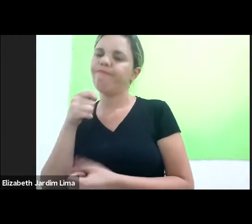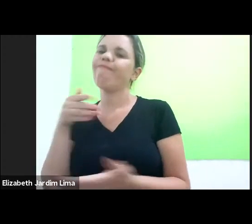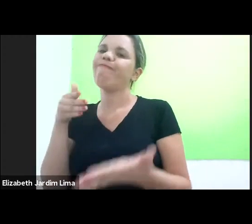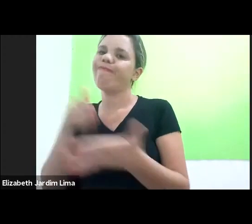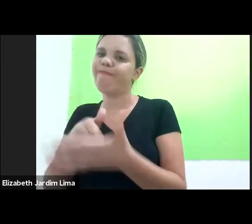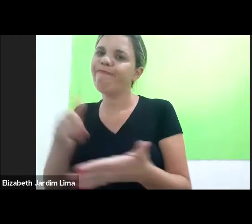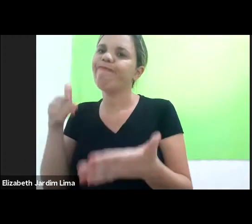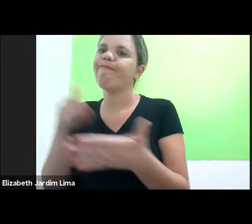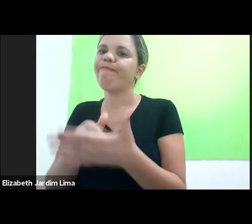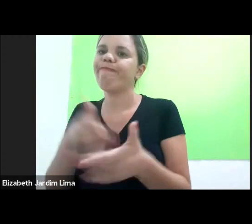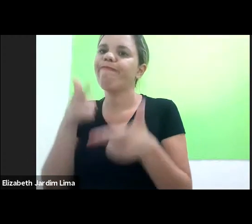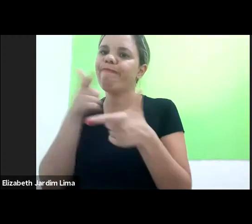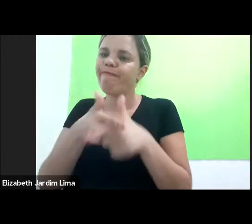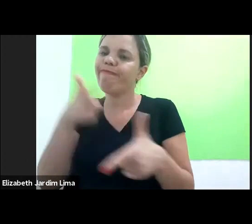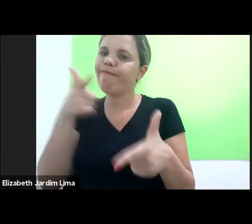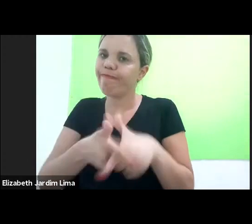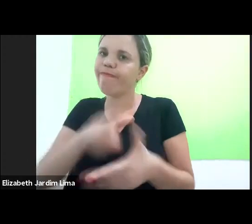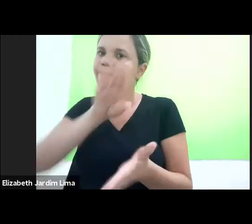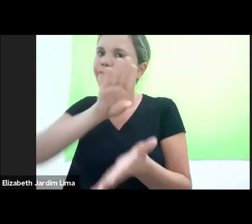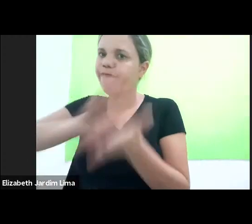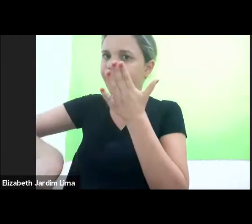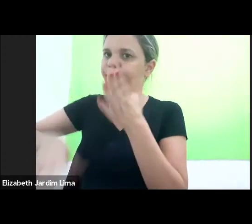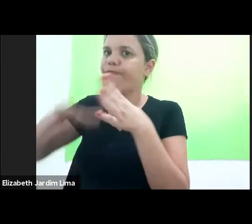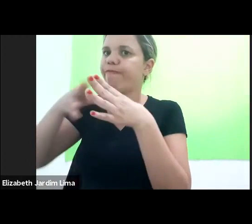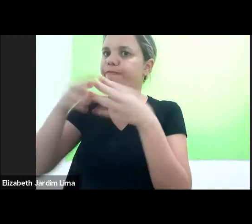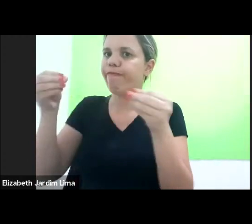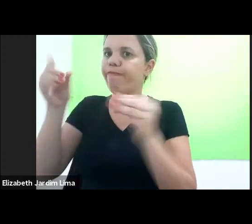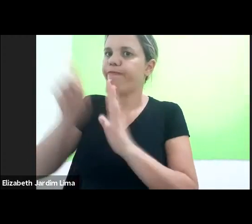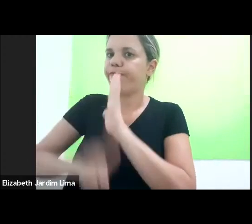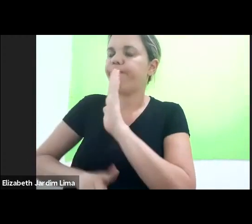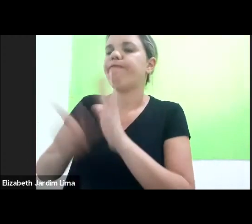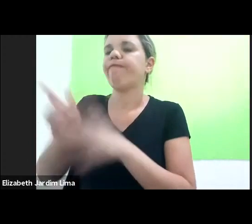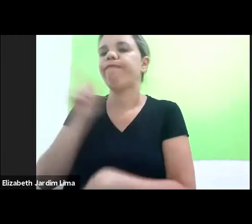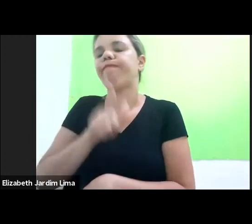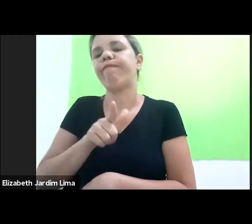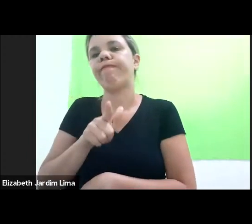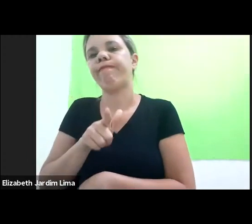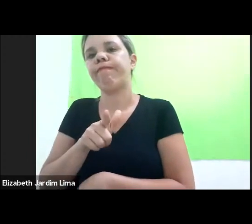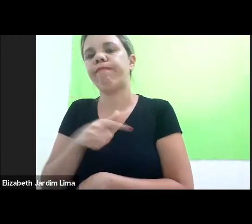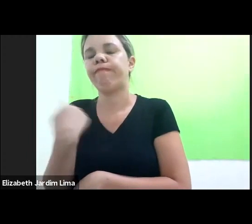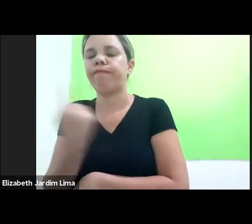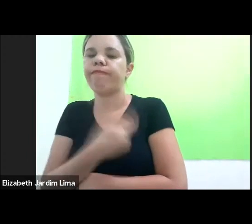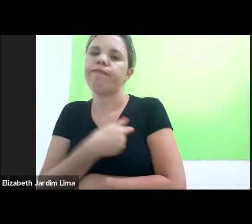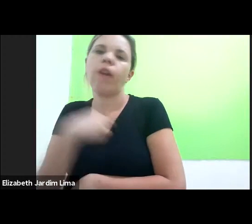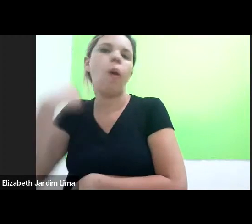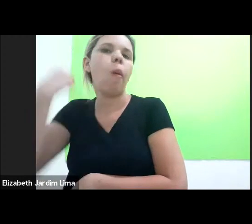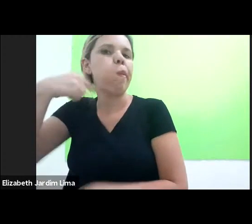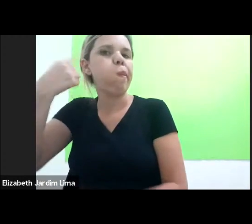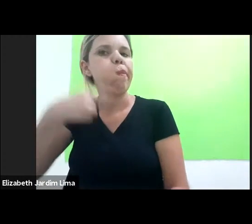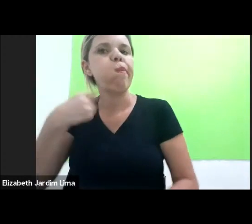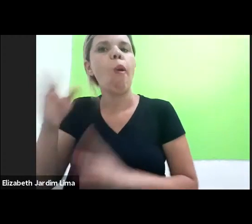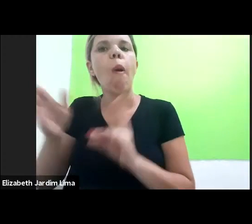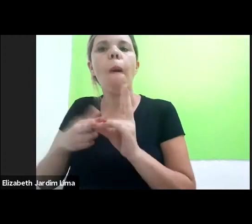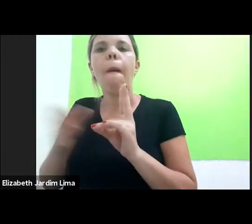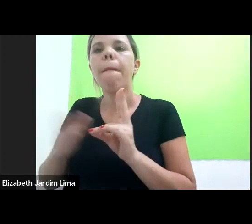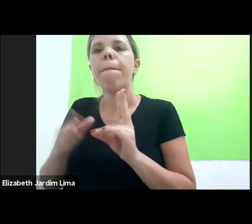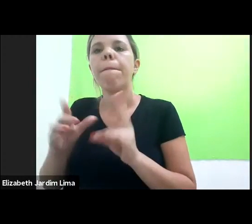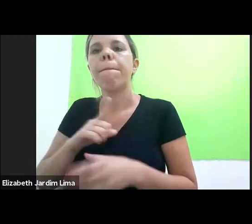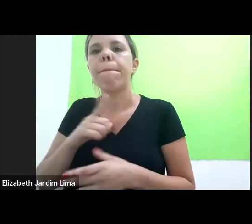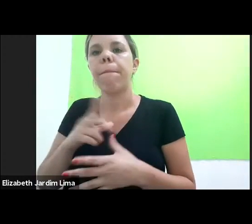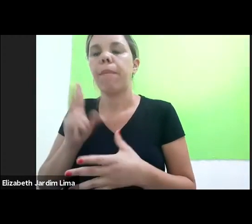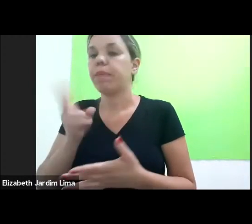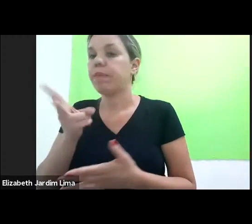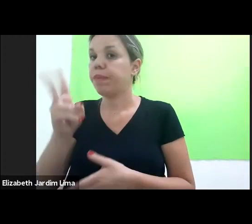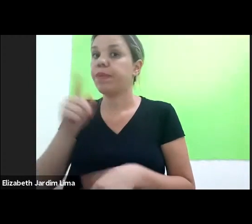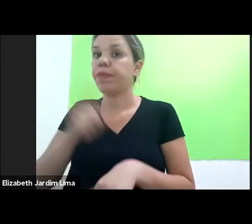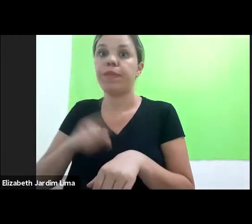ataques que querem retirar e minar esses direitos conquistados. E nós, advogados e advogadas indígenas, temos que estar a todo